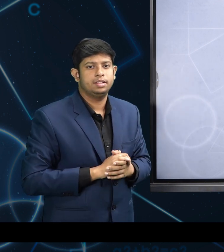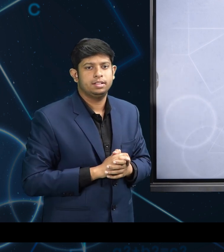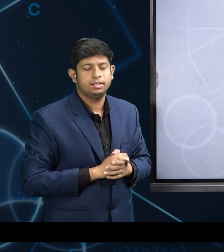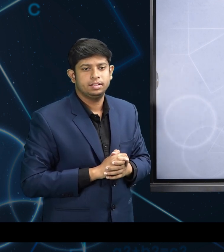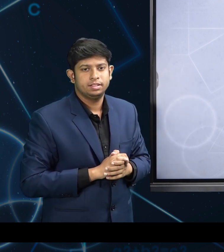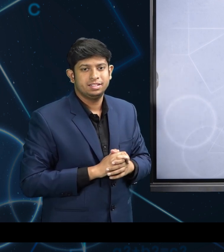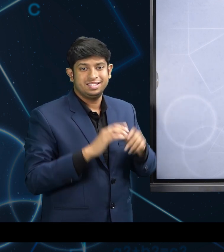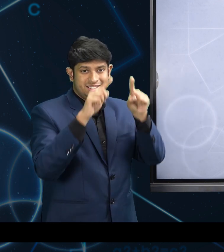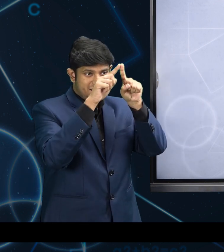ట్రయాంగిల్ ఏరియా,